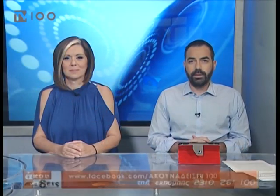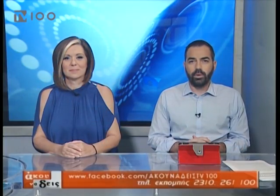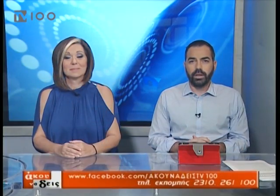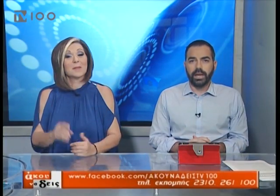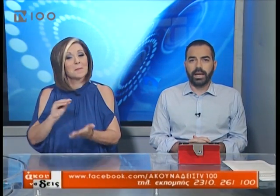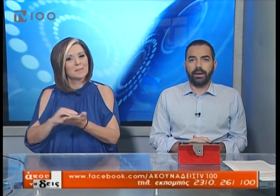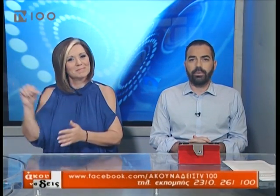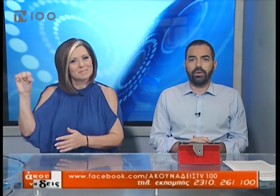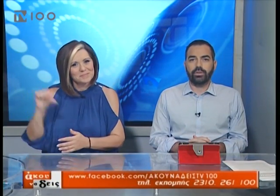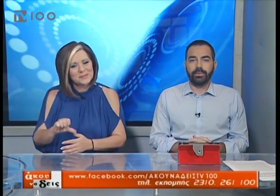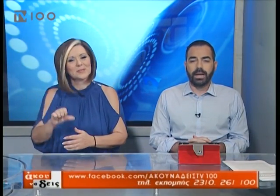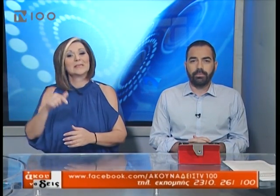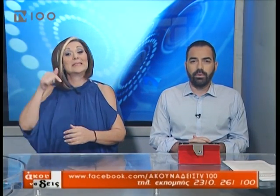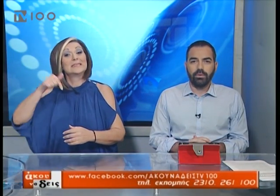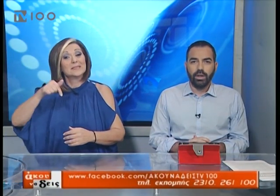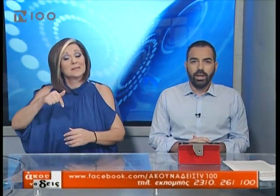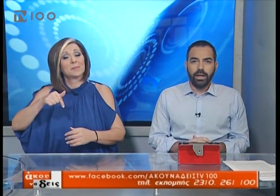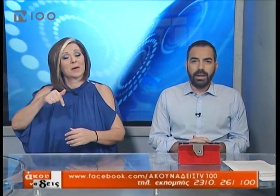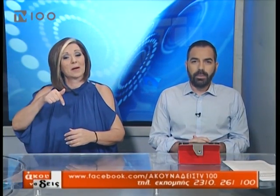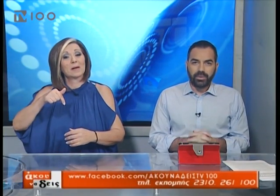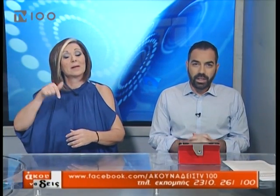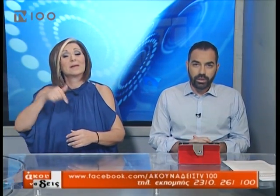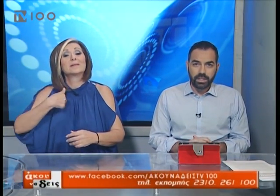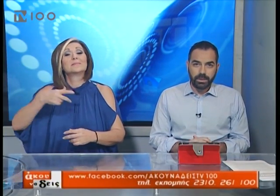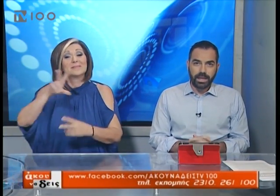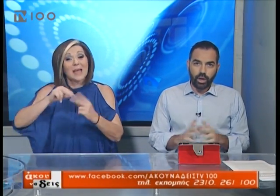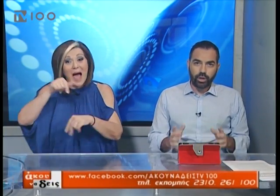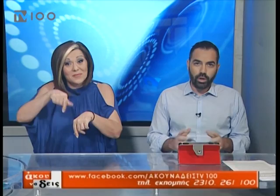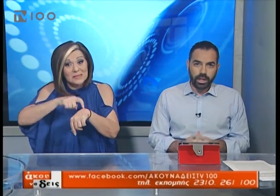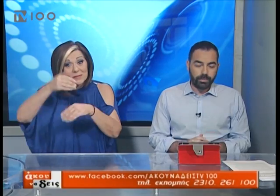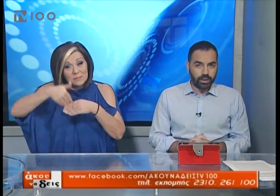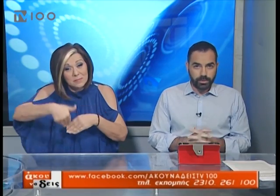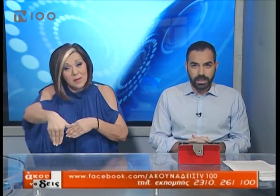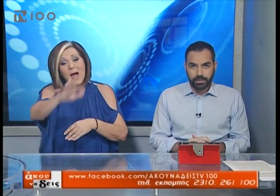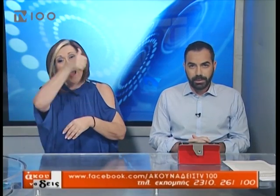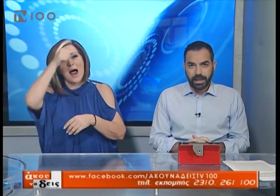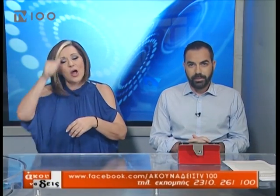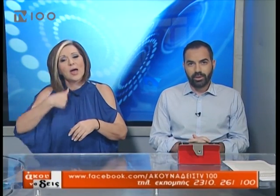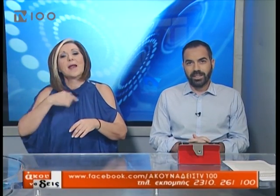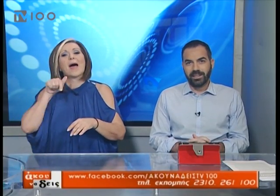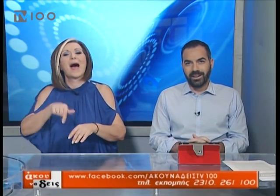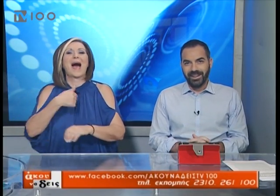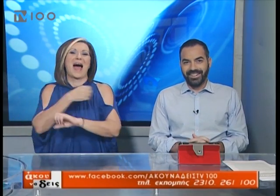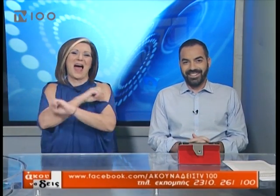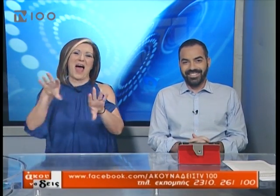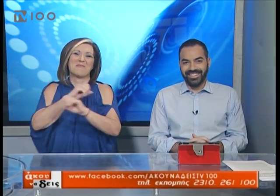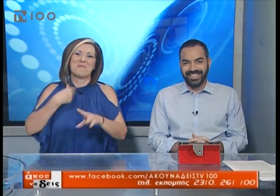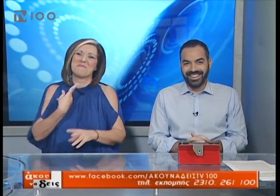Εδώ είμαστε λοιπόν και από σήμερα που μιλάμε από αυτήν εδώ τη στιγμή και για όλο το καλοκαίρι θα παρουσιάσουμε την εκπομπή παρέα με τη Σοφία Τσερέλη.